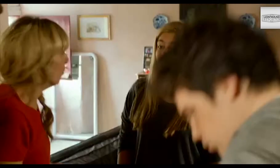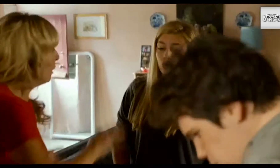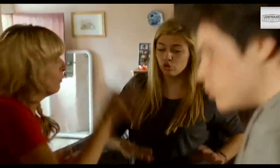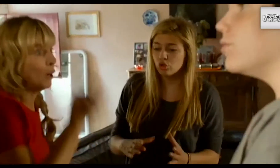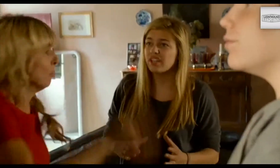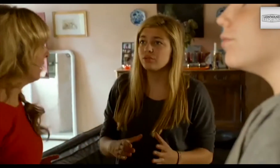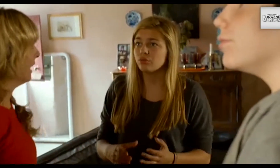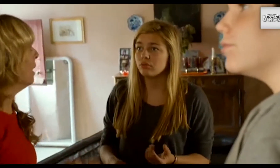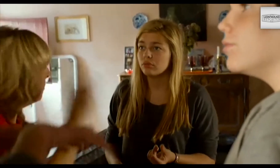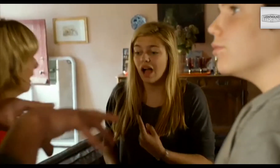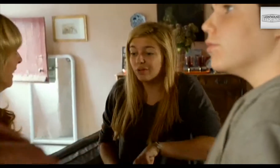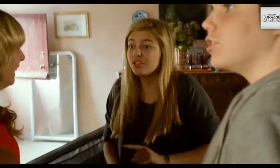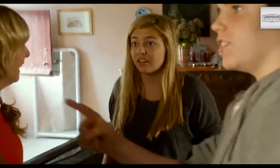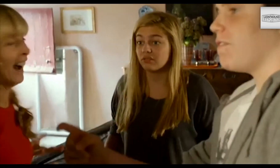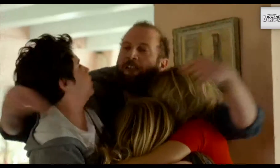Eine Koalition? Aus uns 4?